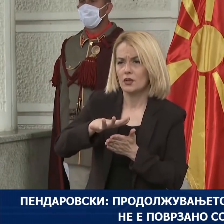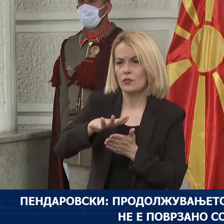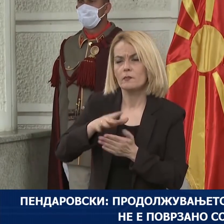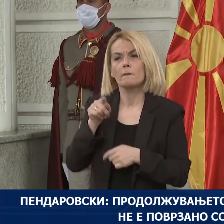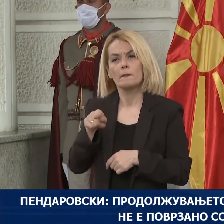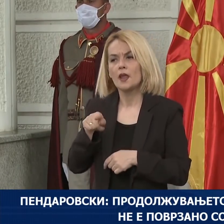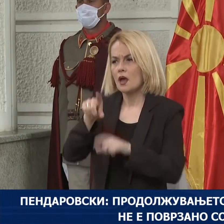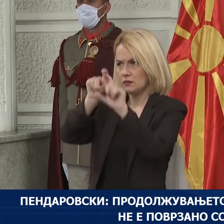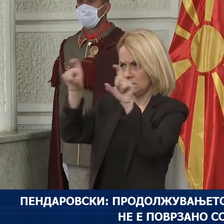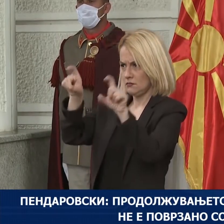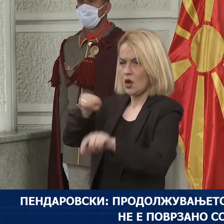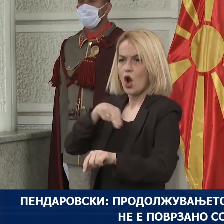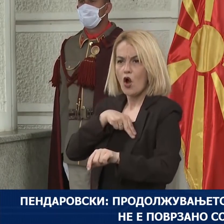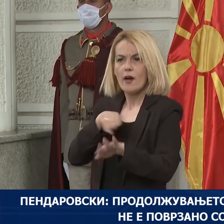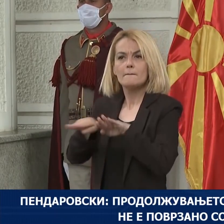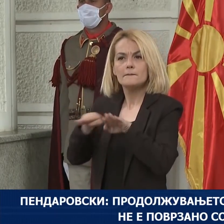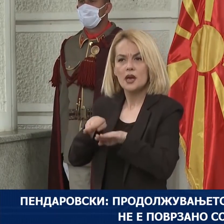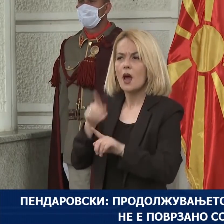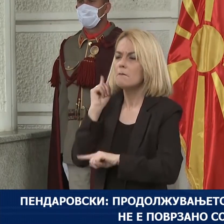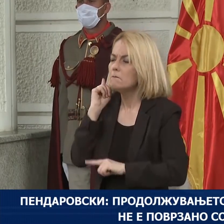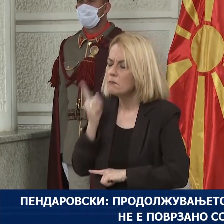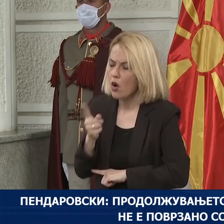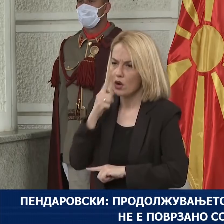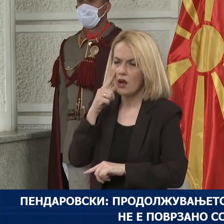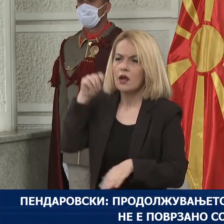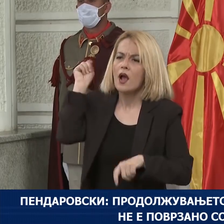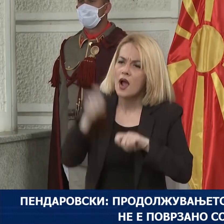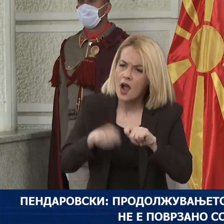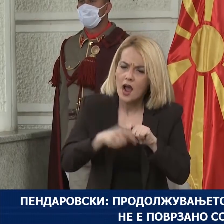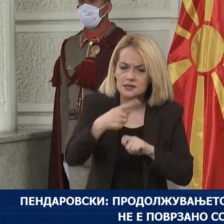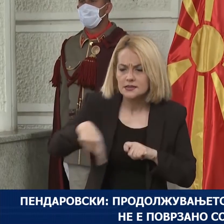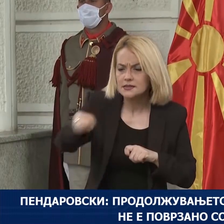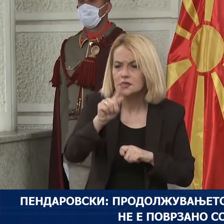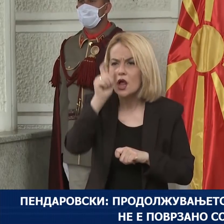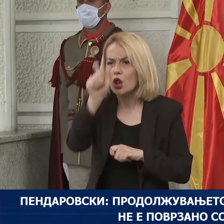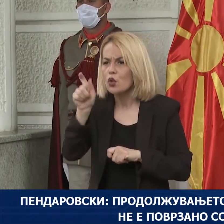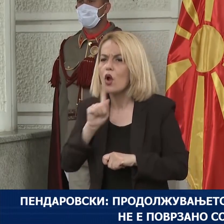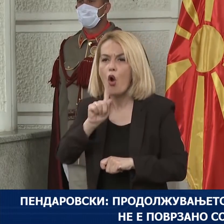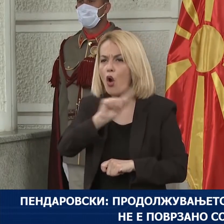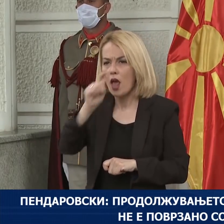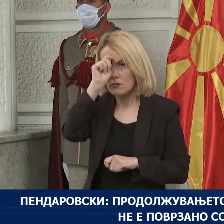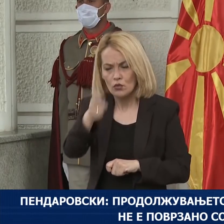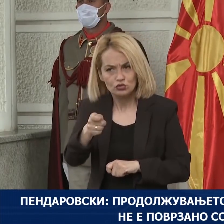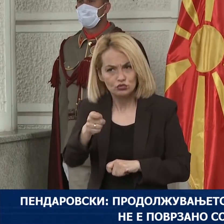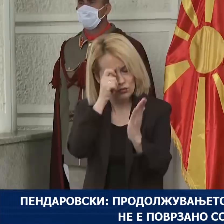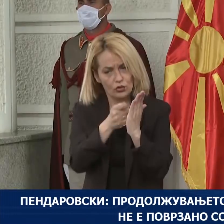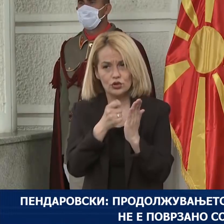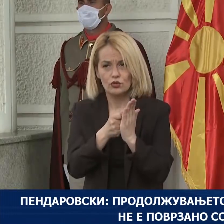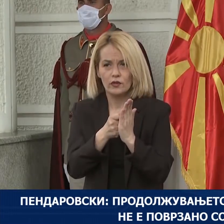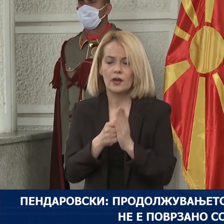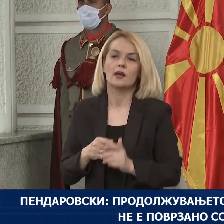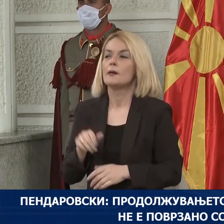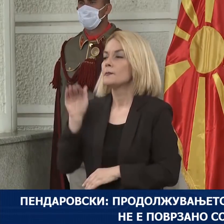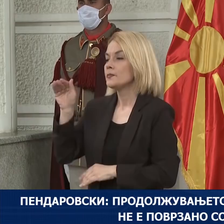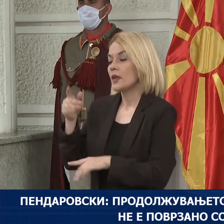Надлежните органи и министрства мора да ги санкционираат сите градјани кои не ги почитуваат мерките, без излучок. До